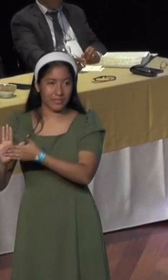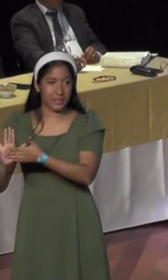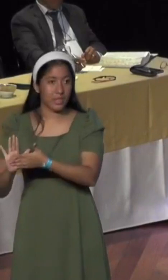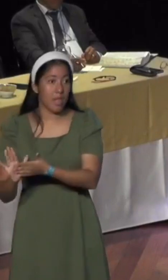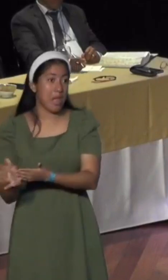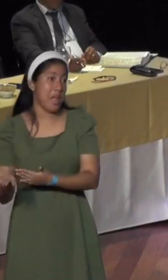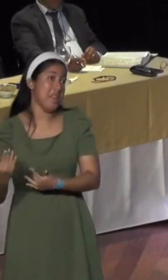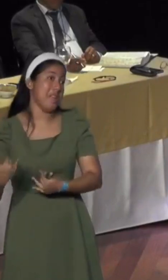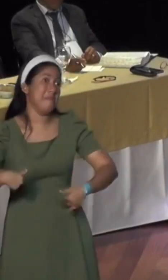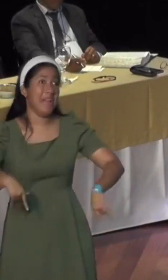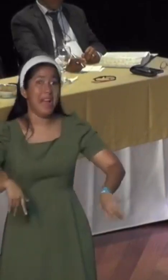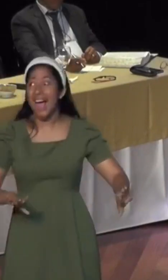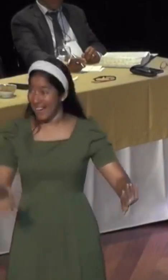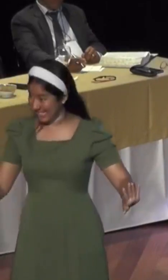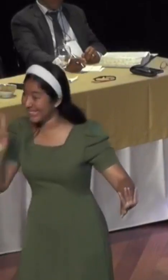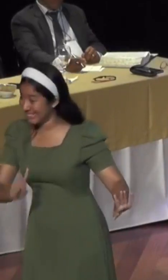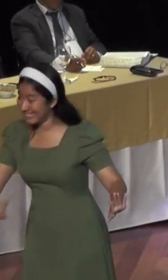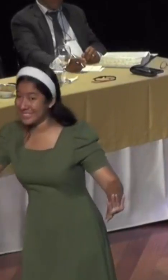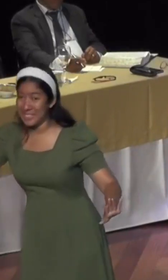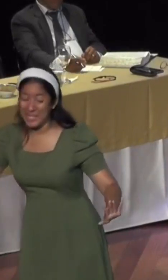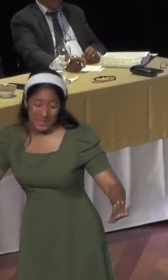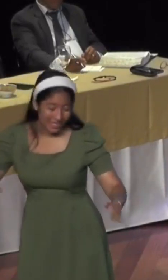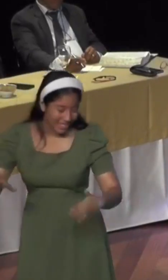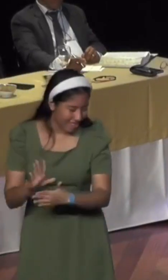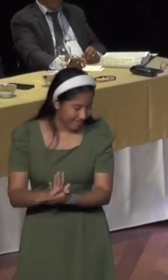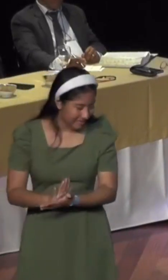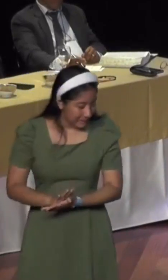Paradójico, porque de allá salió todo.